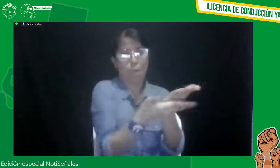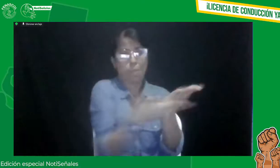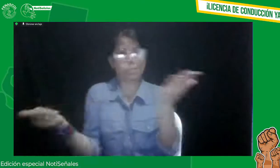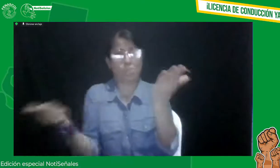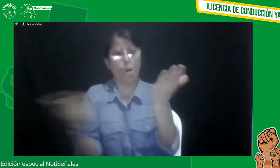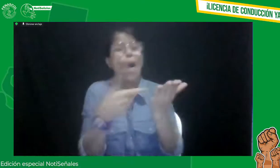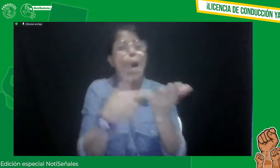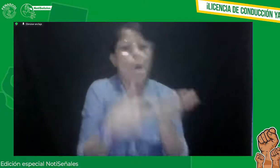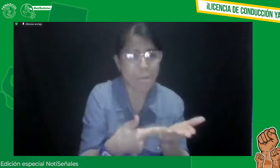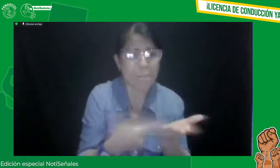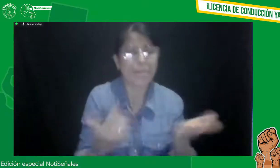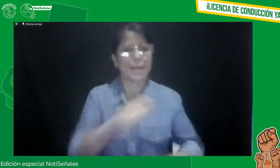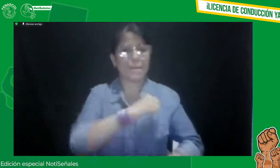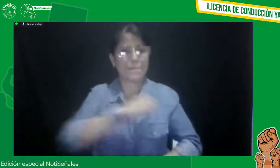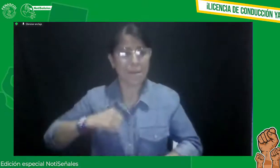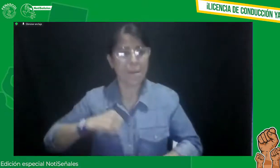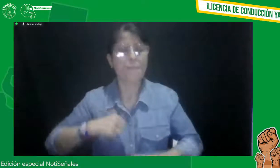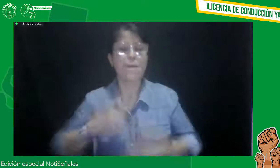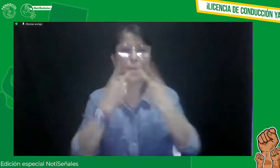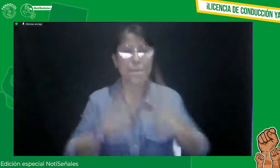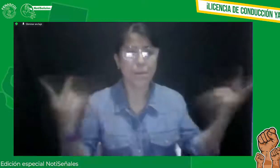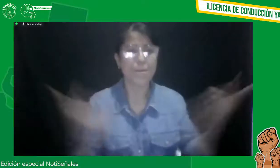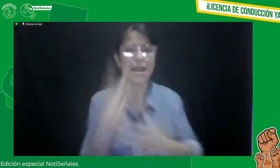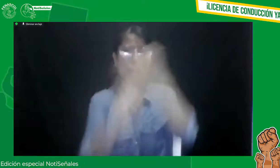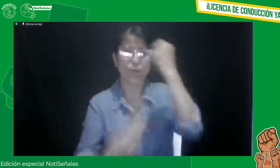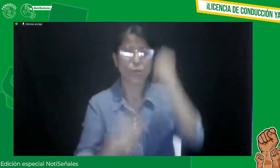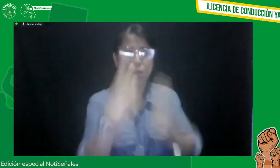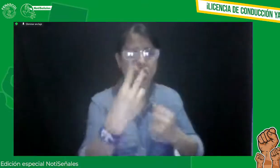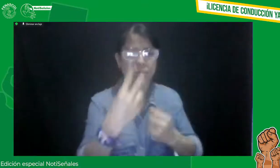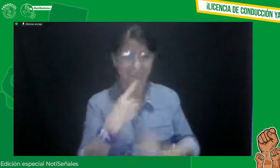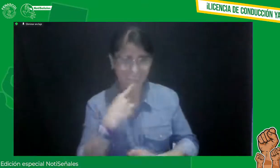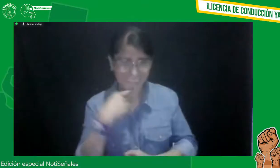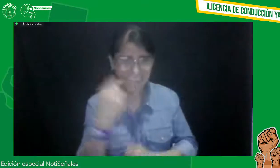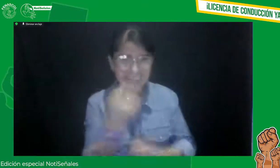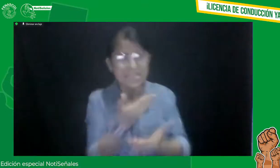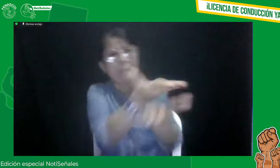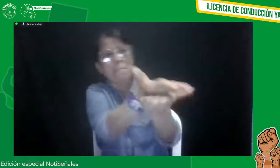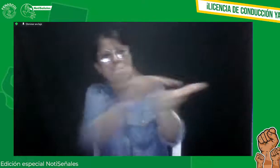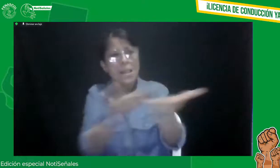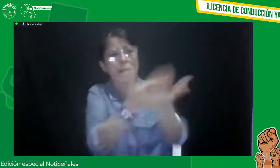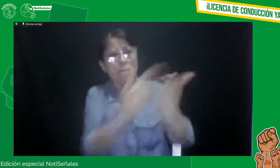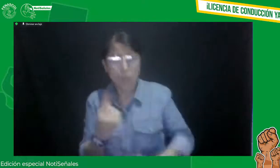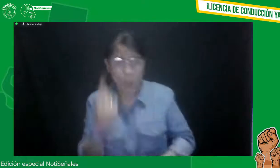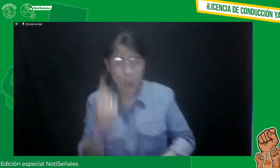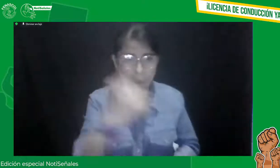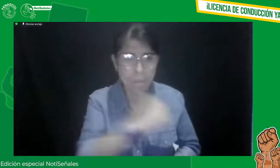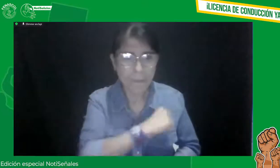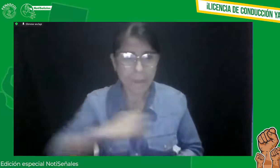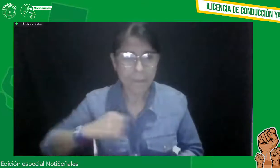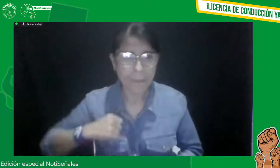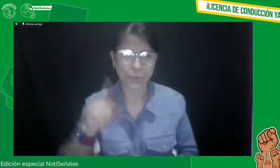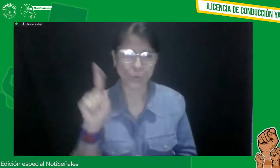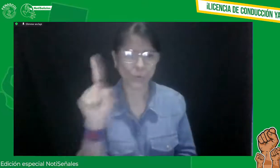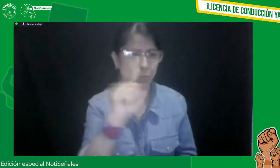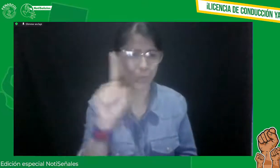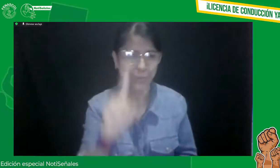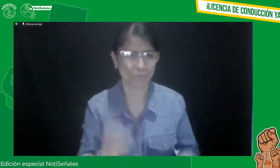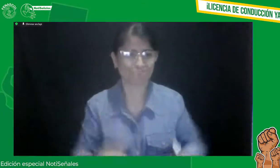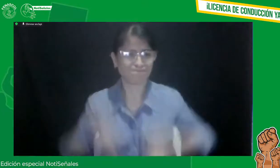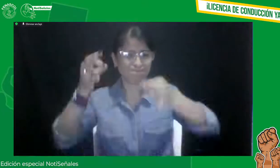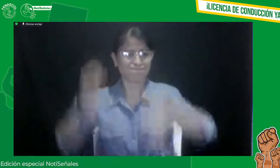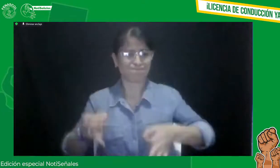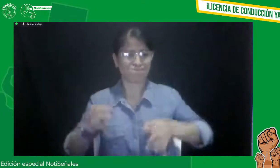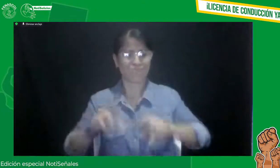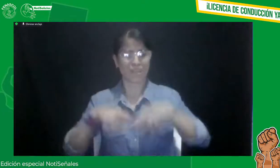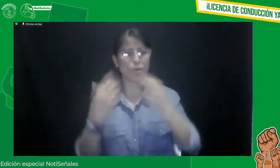este campo y pues que dentro de todos nuestros requerimientos hemos manifestado que son por